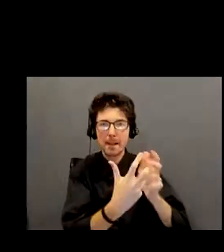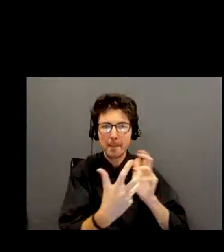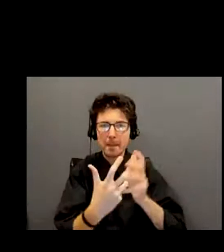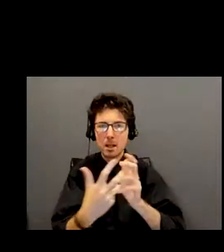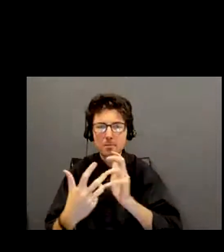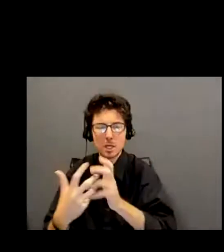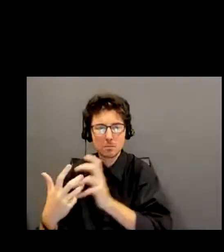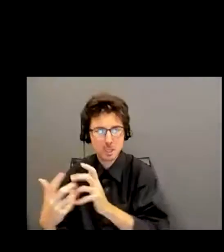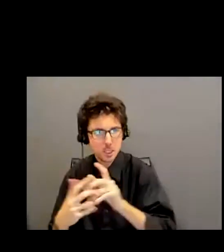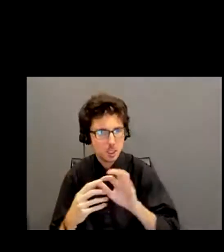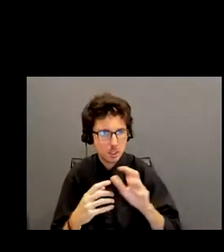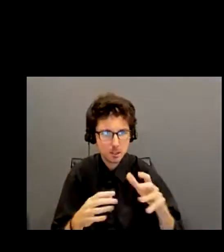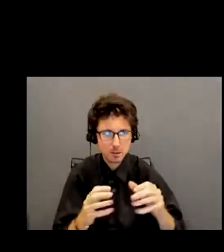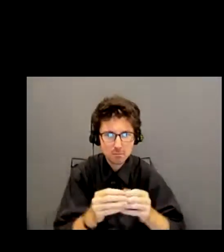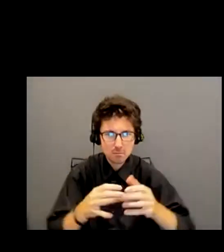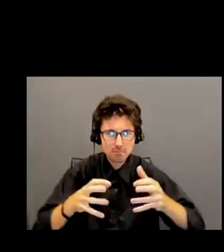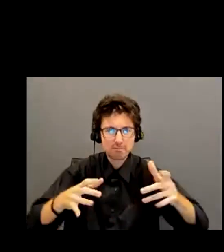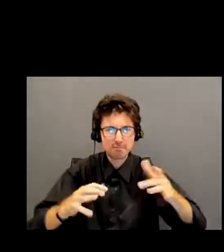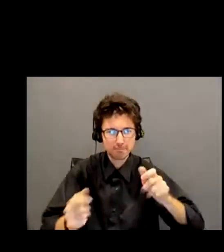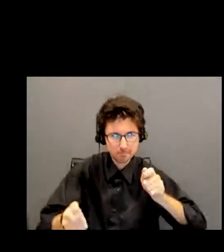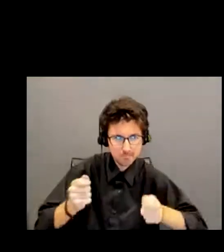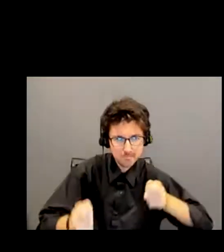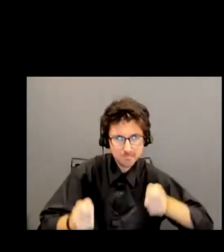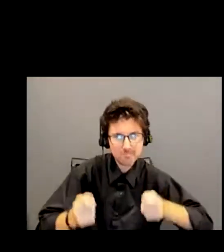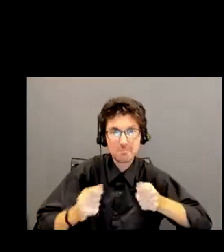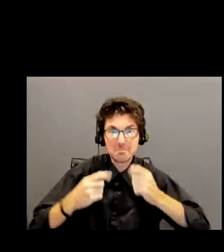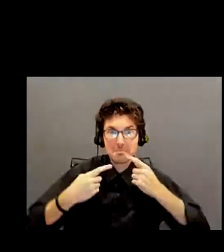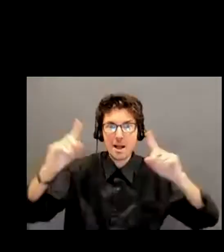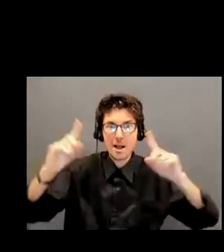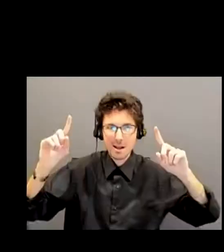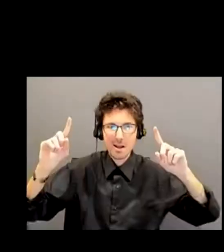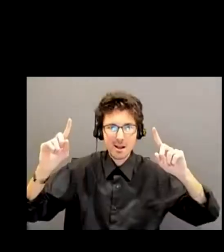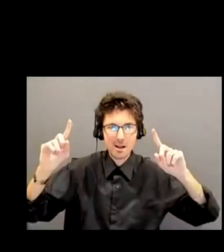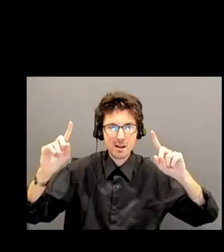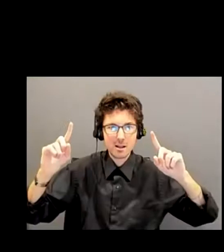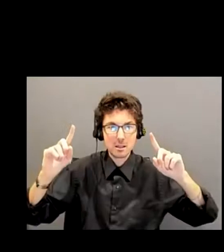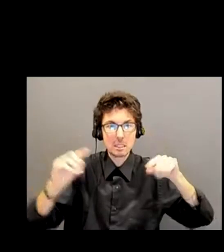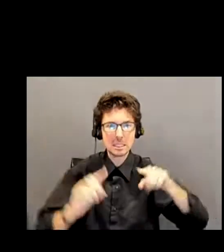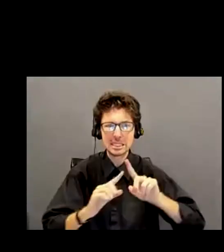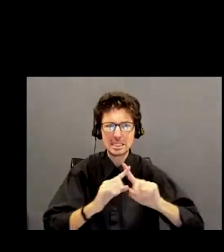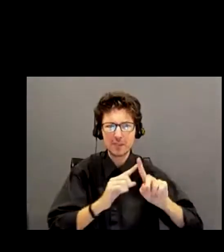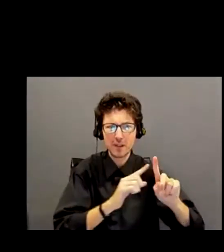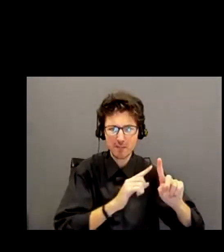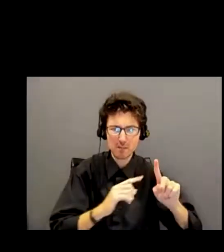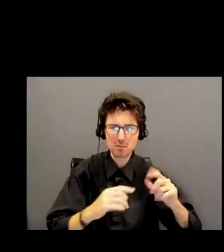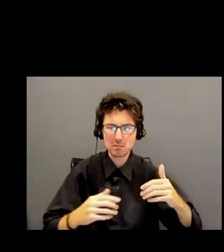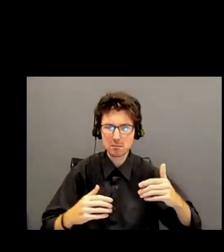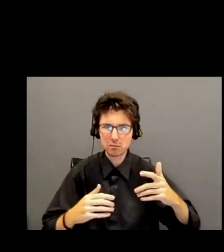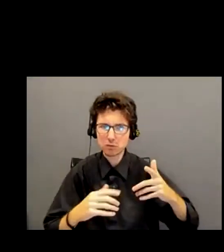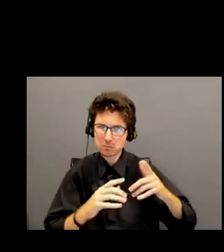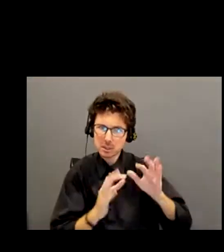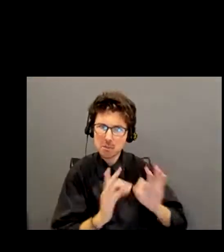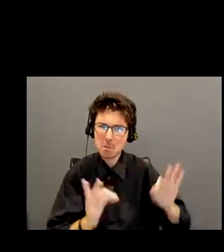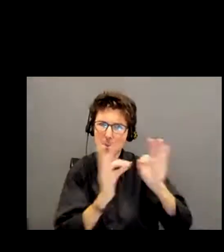le caractère unique de ces différentes perspectives est ce que fait d'un comité